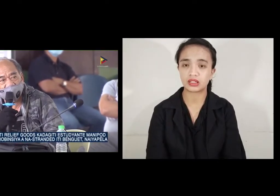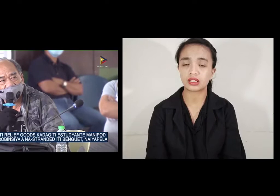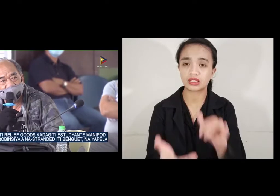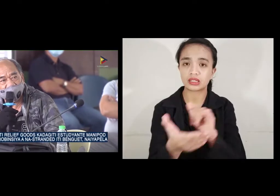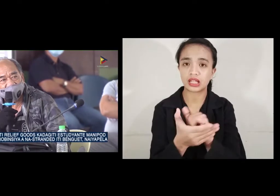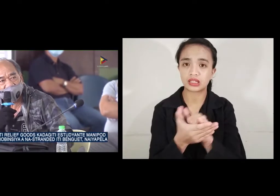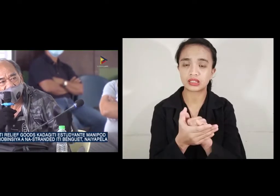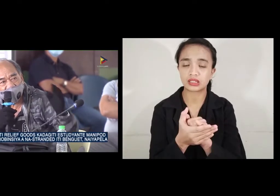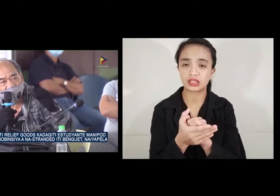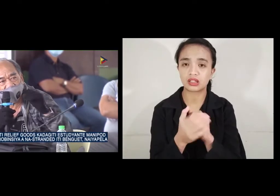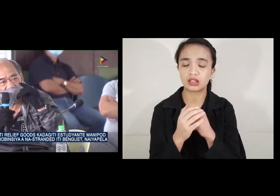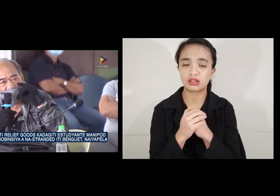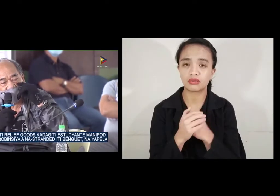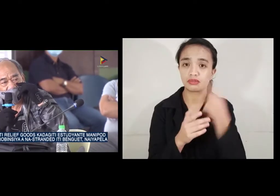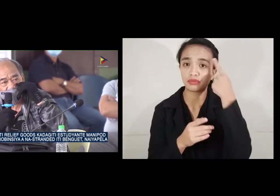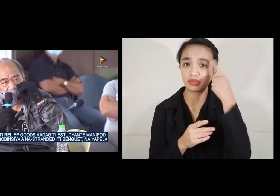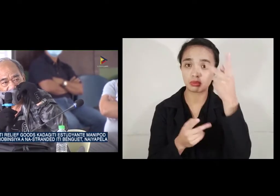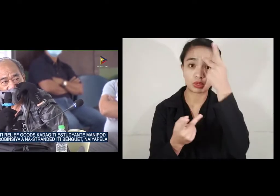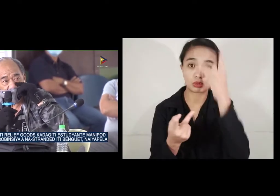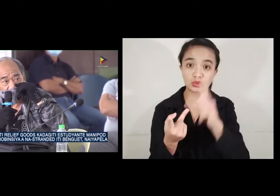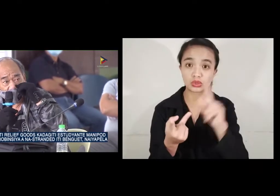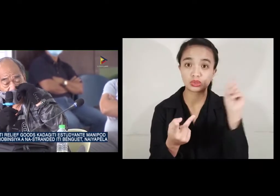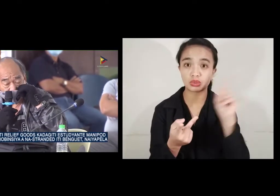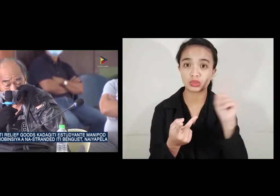laong nga intended for